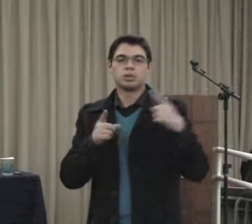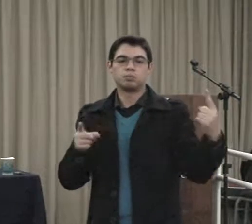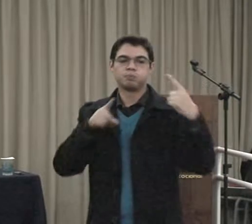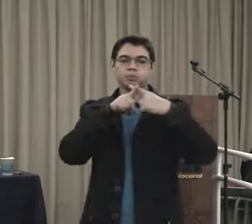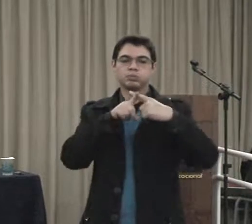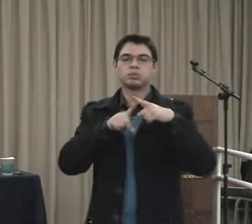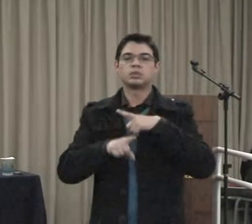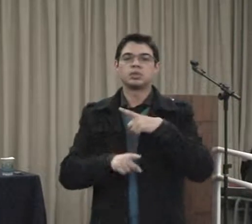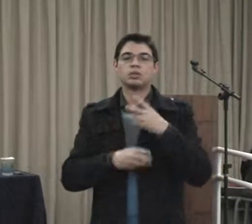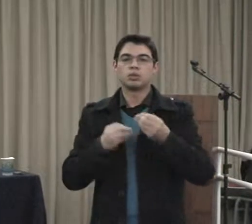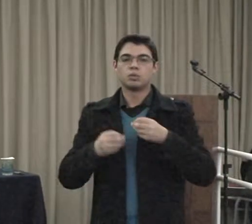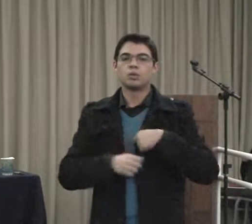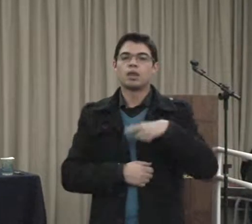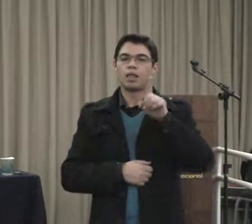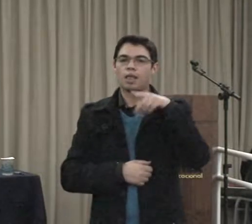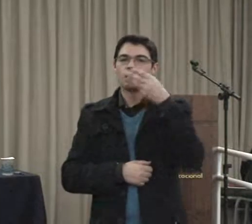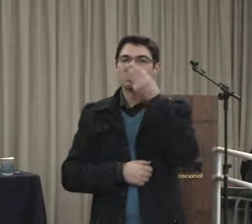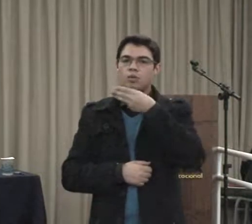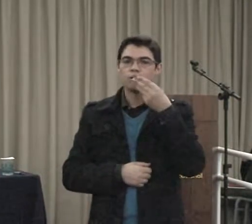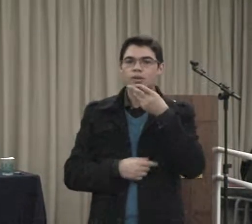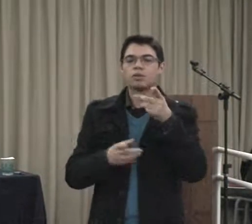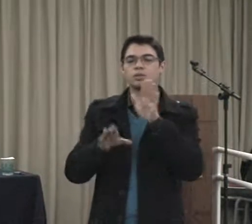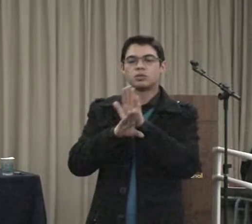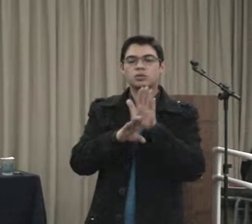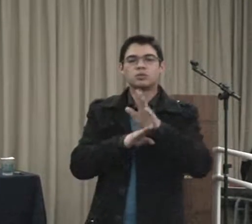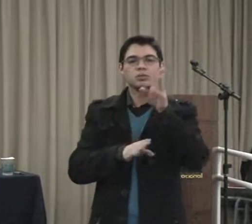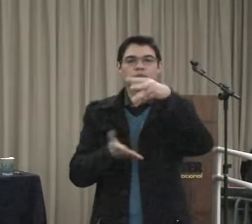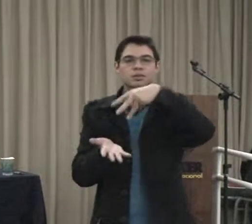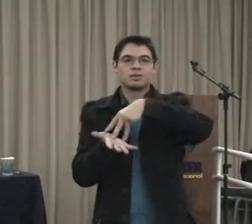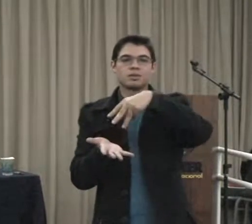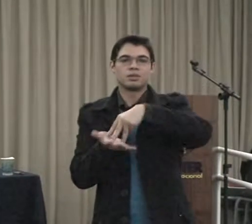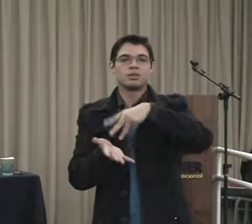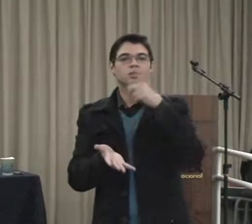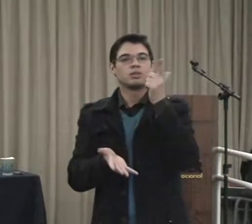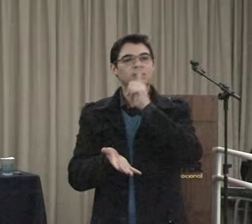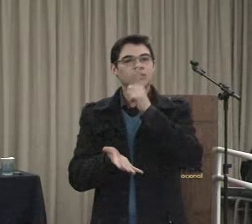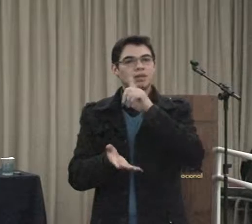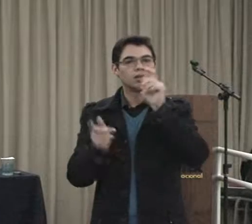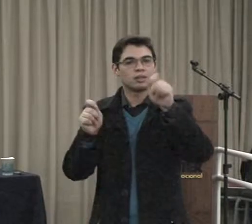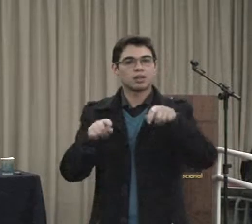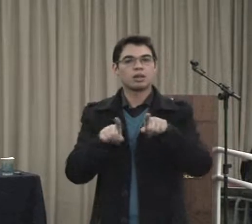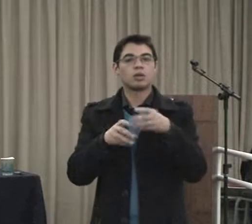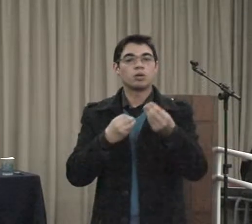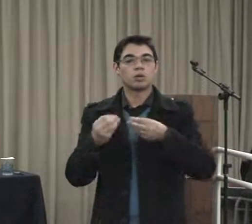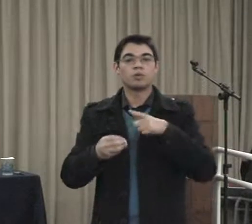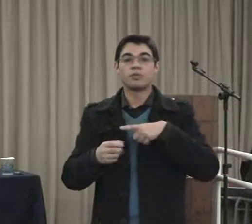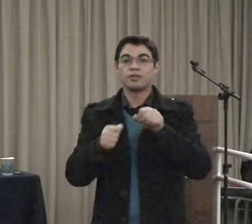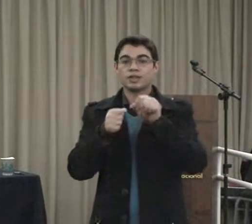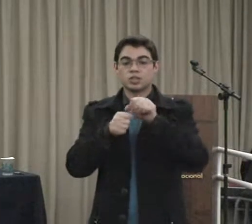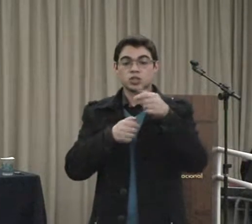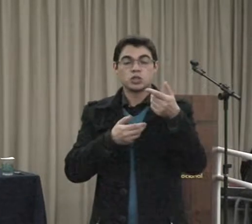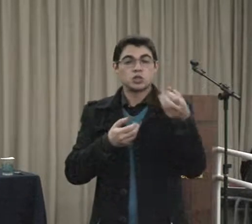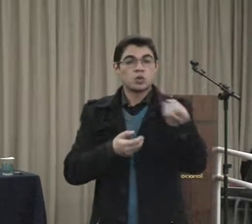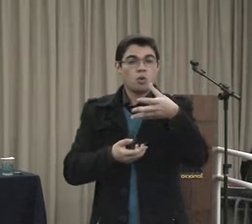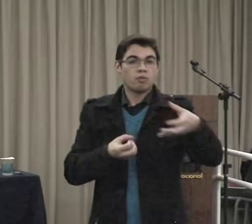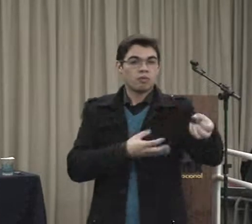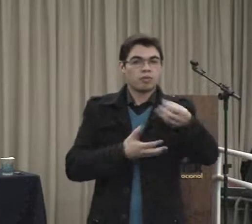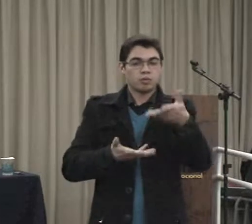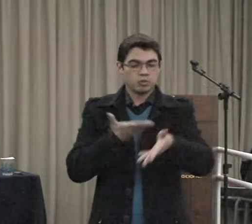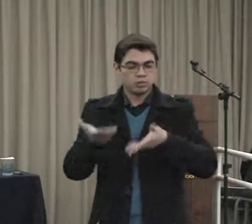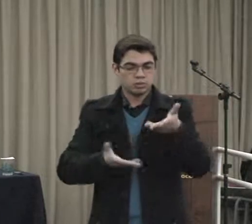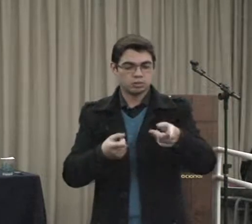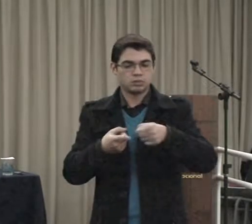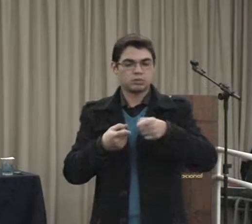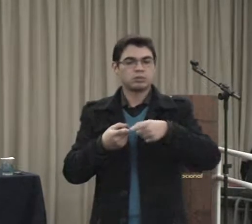começa a criar o ponto 12 da sustentabilidade. Criando o quê? Novos produtos e serviços, novos processos,